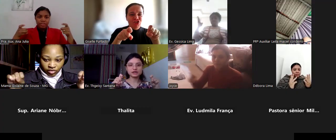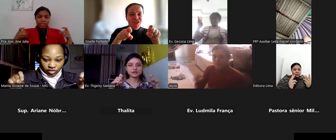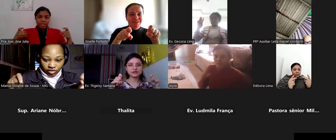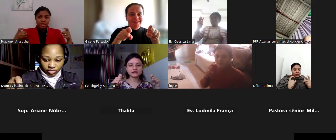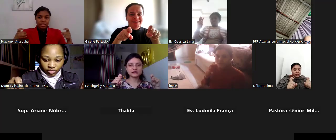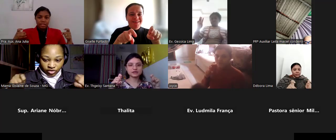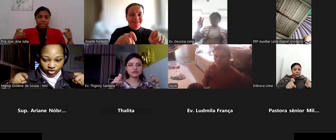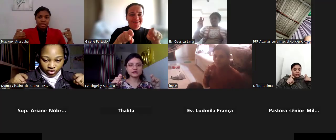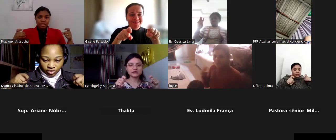X,